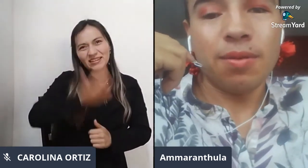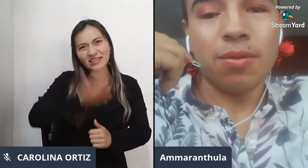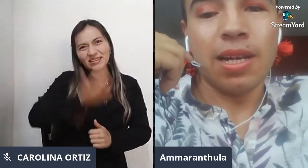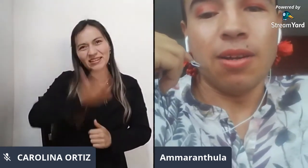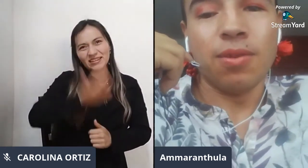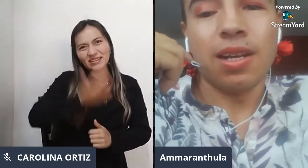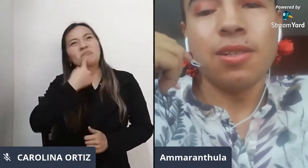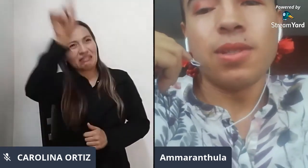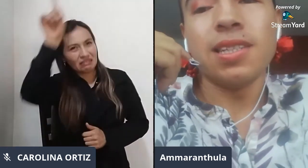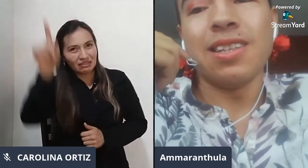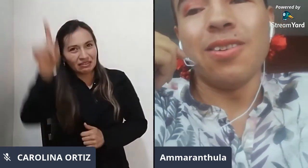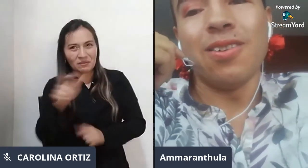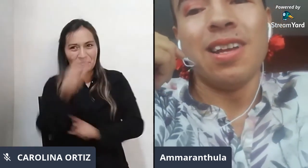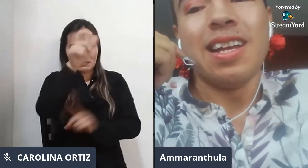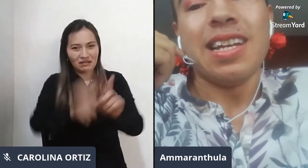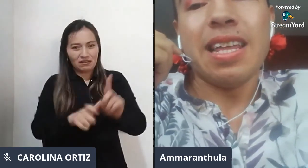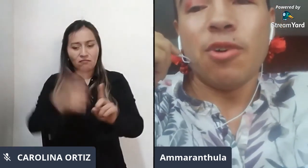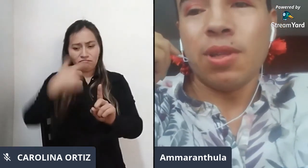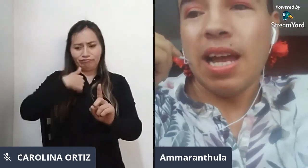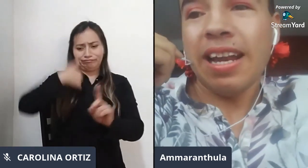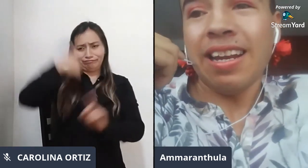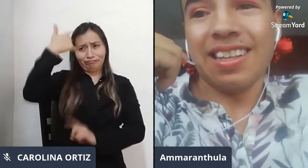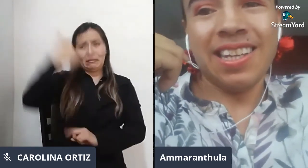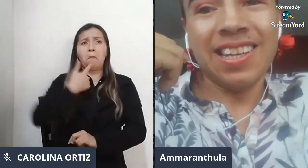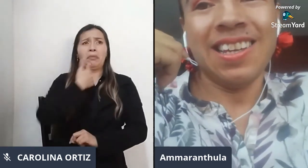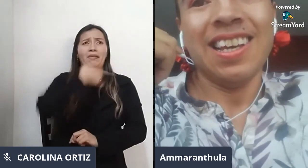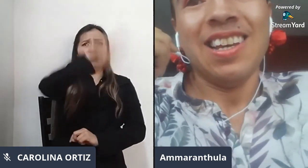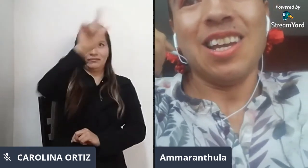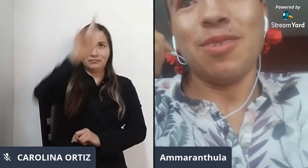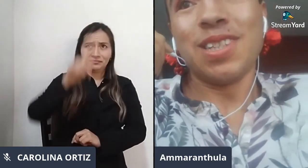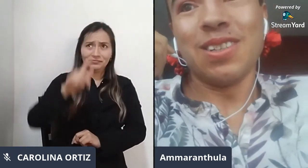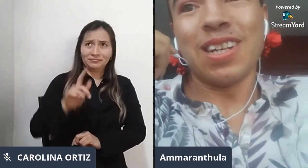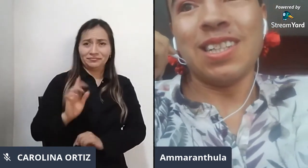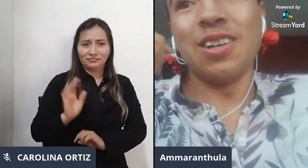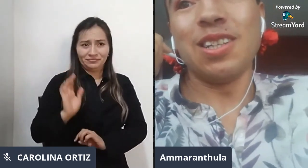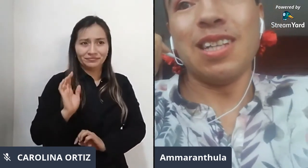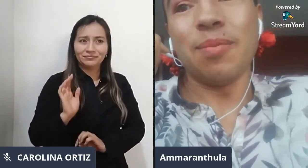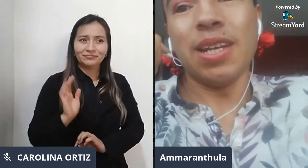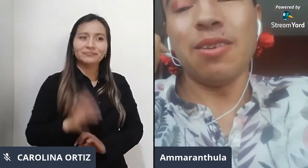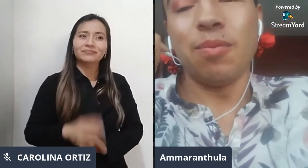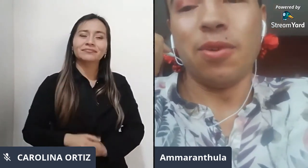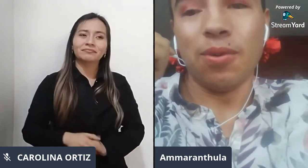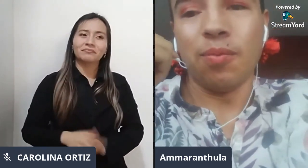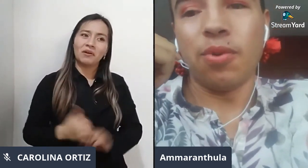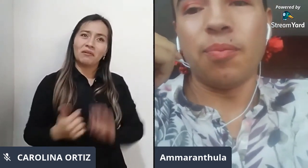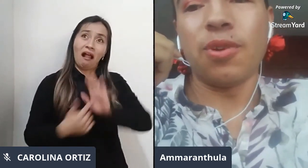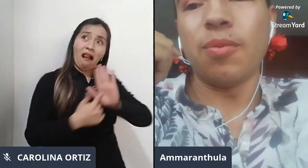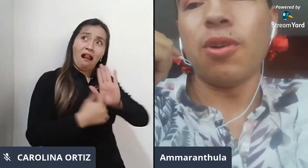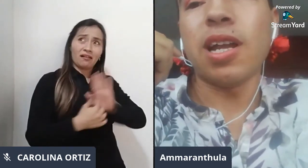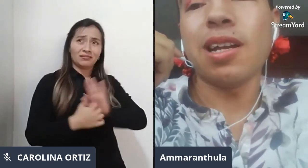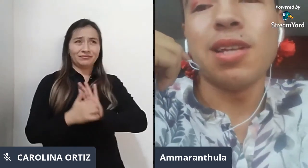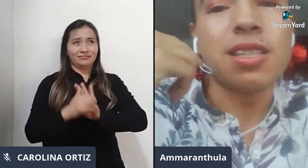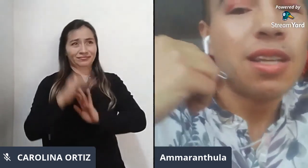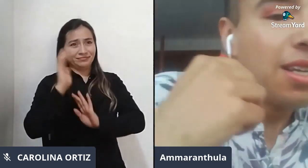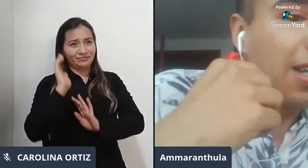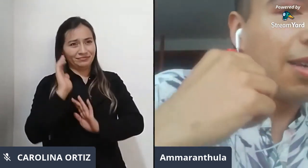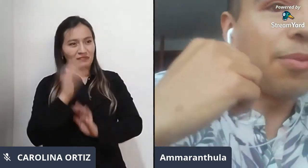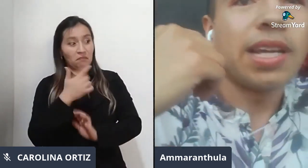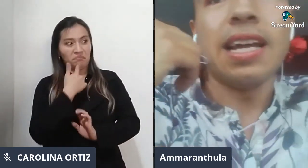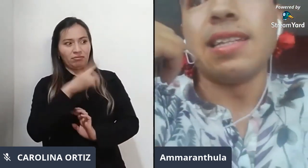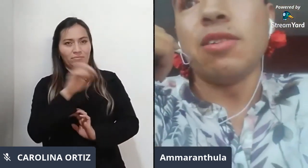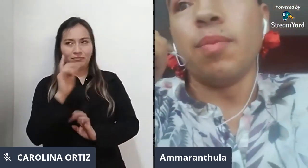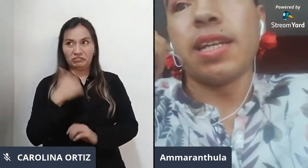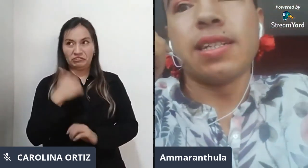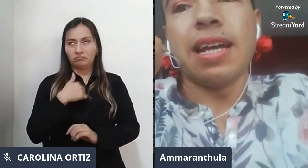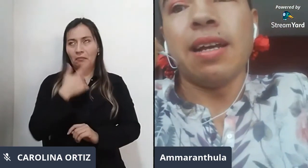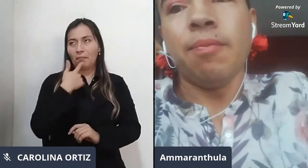gente, ¿no? Porque una resulta siendo la de mostrar en muchas ocasiones también, y como por lo rara que una es, y